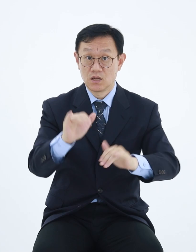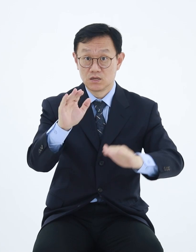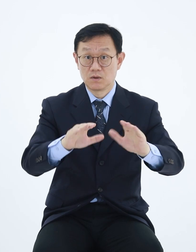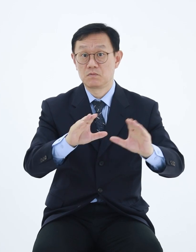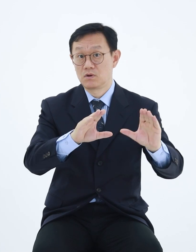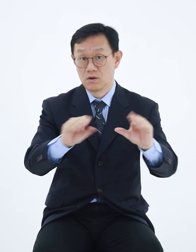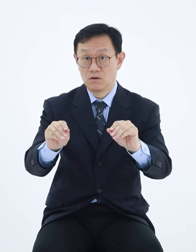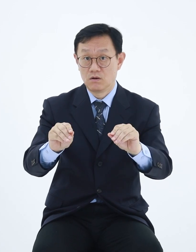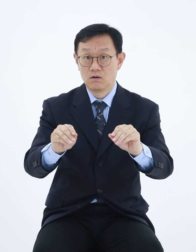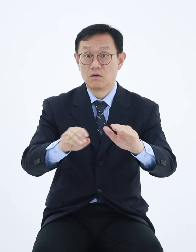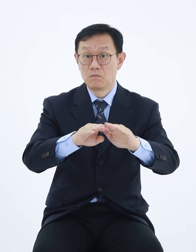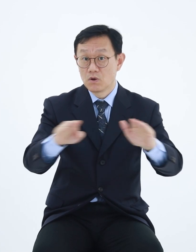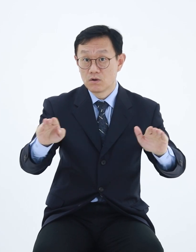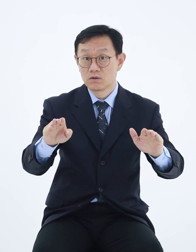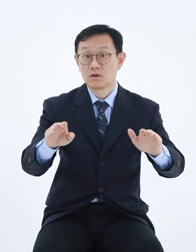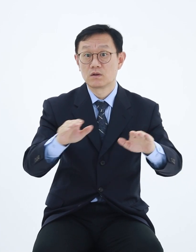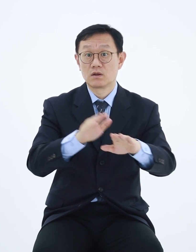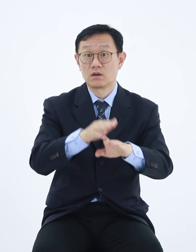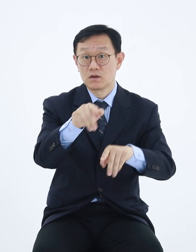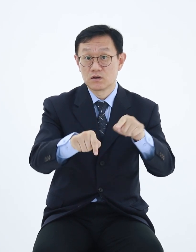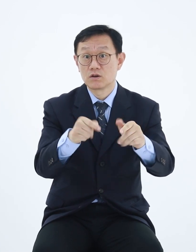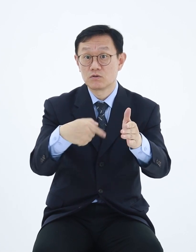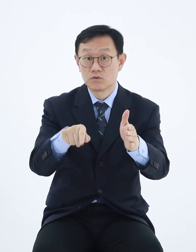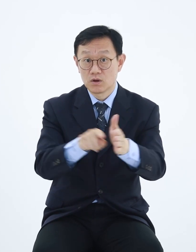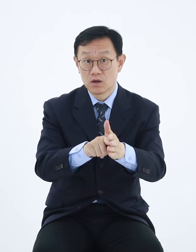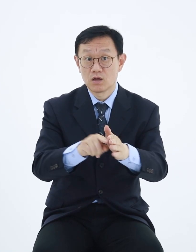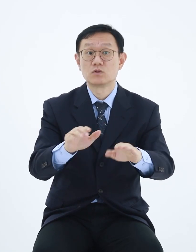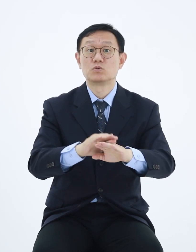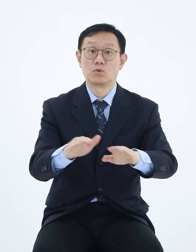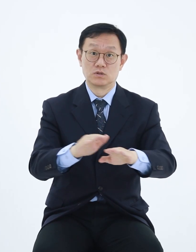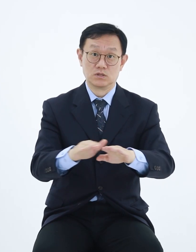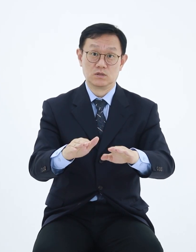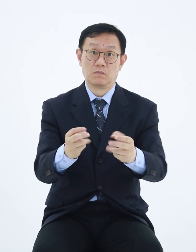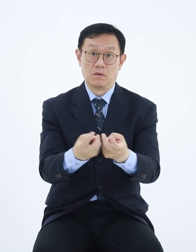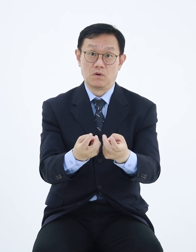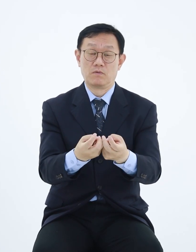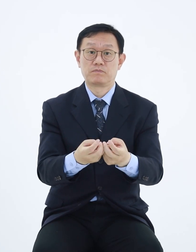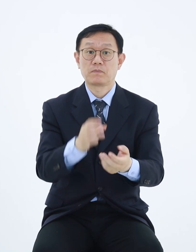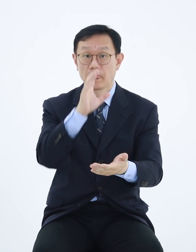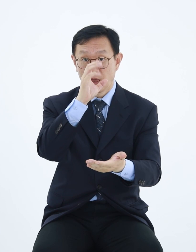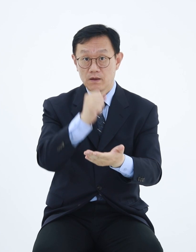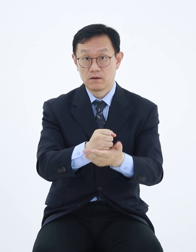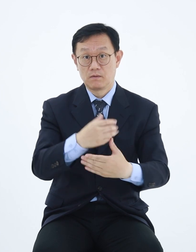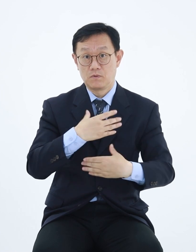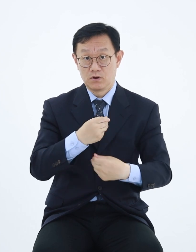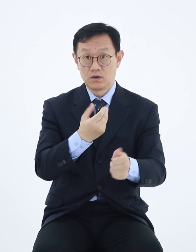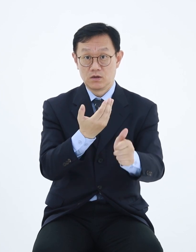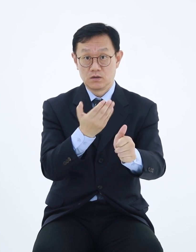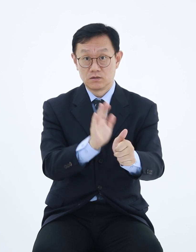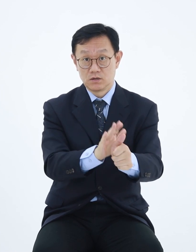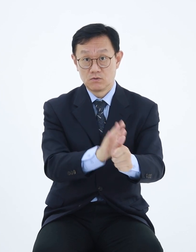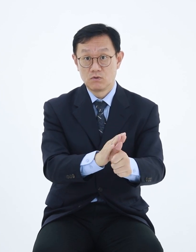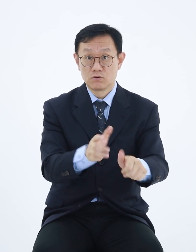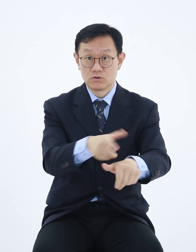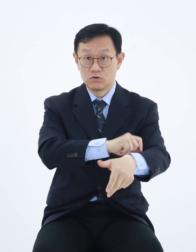금지하고 평등을 실현하기 위한 실질적인 조치들로서 합리적인 편의 제공이나 적극적 우대 조치와 같은